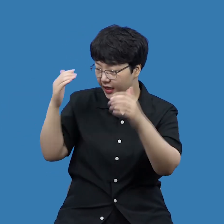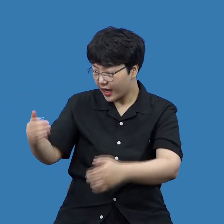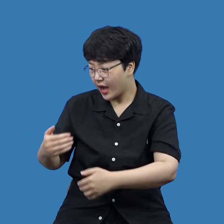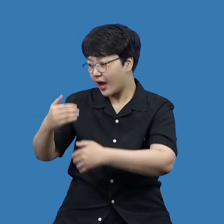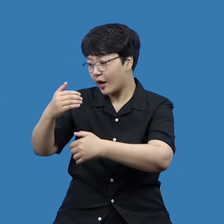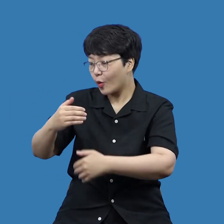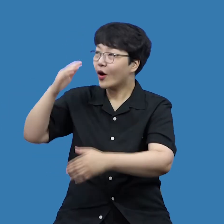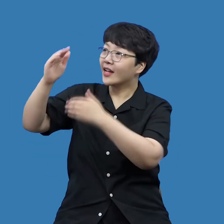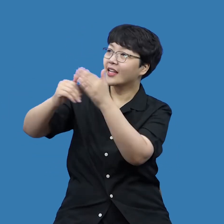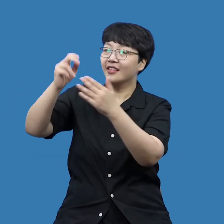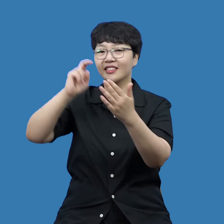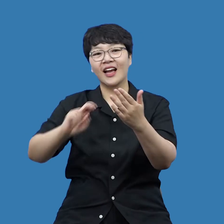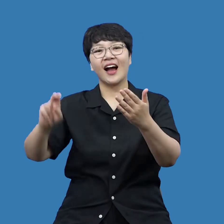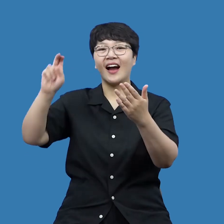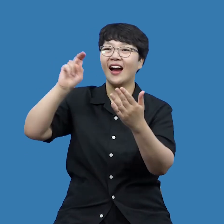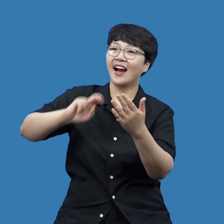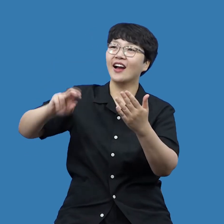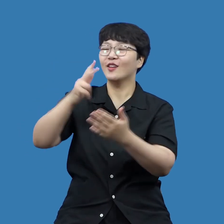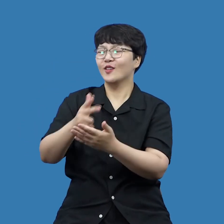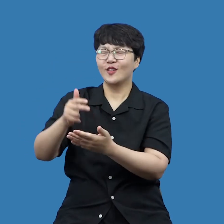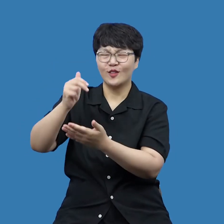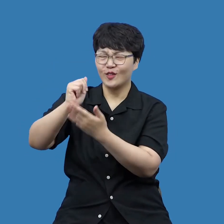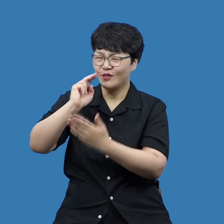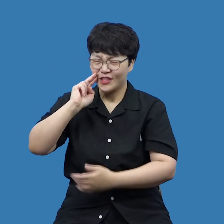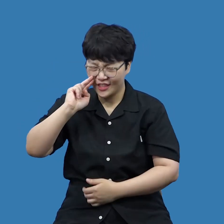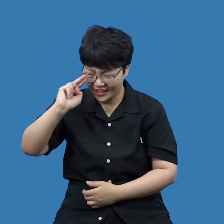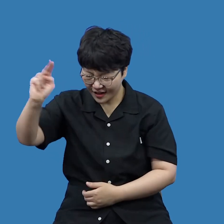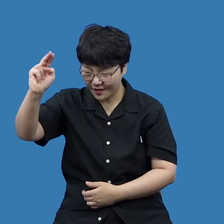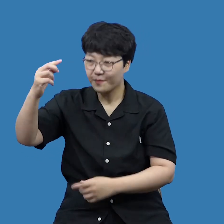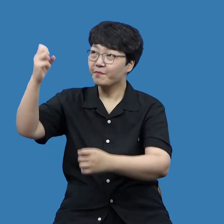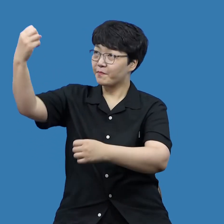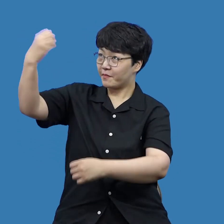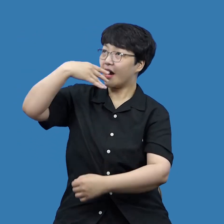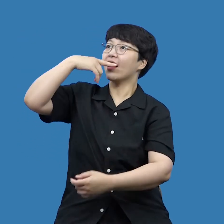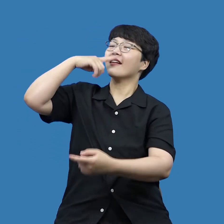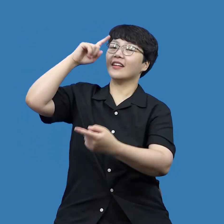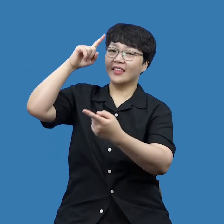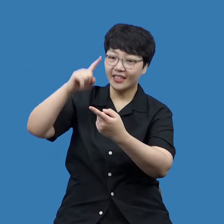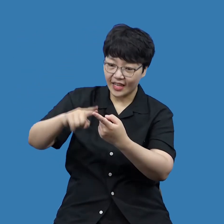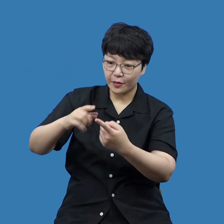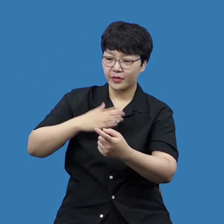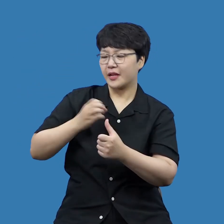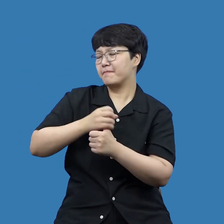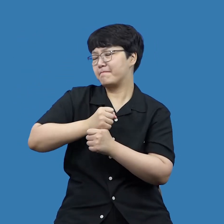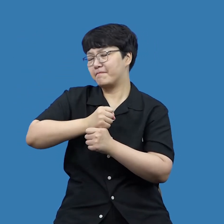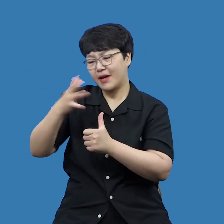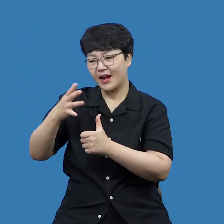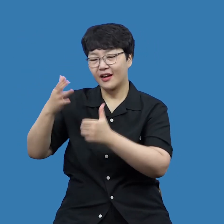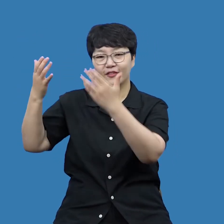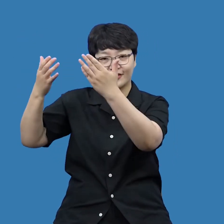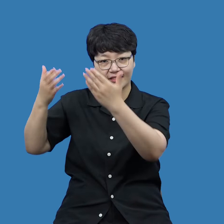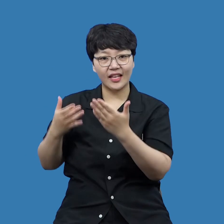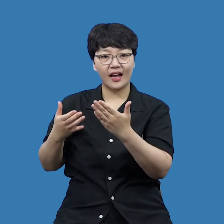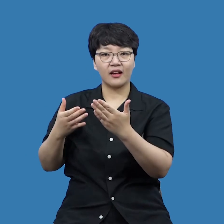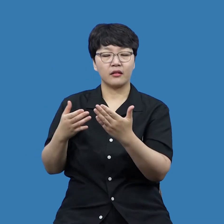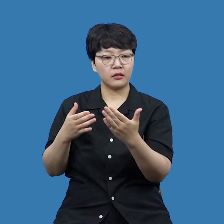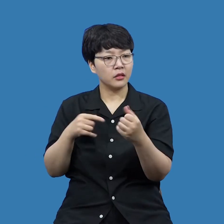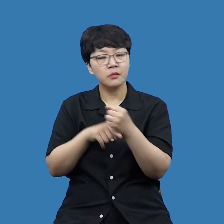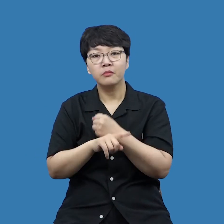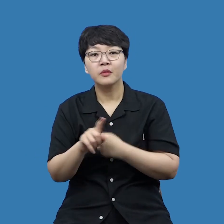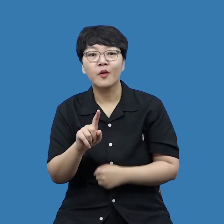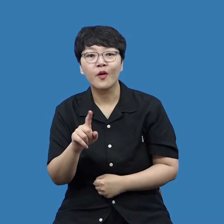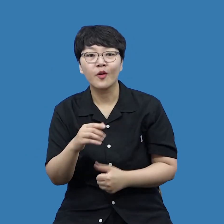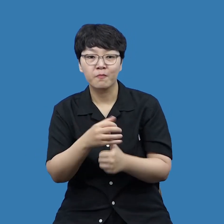하나님을 찬송하여 이르되 주제여 이제는 말씀하신 대로 종을 놓아주시나이다. 이게 무슨 말이냐면